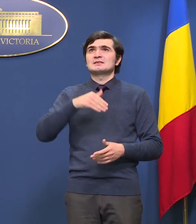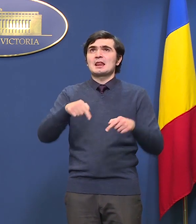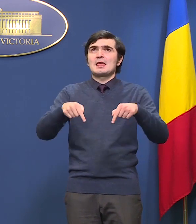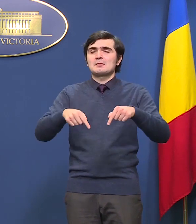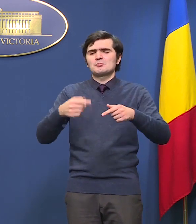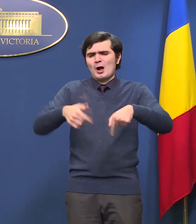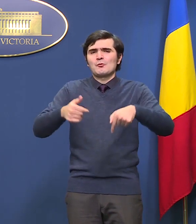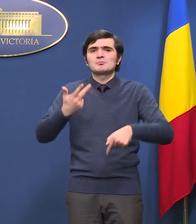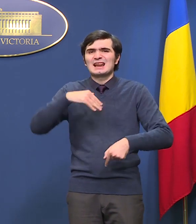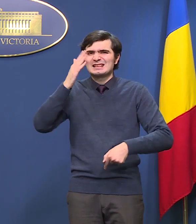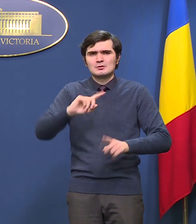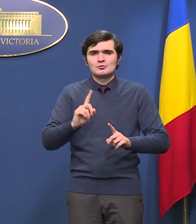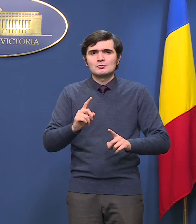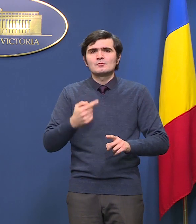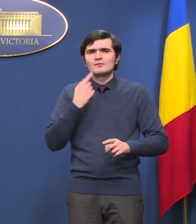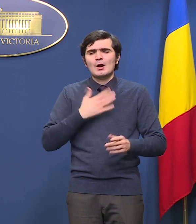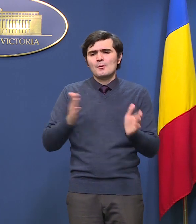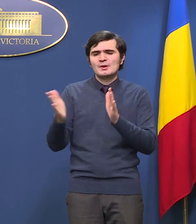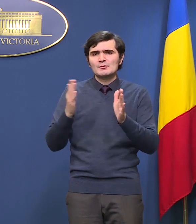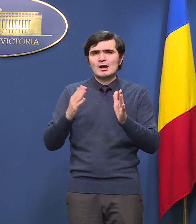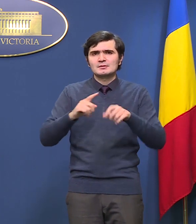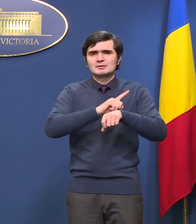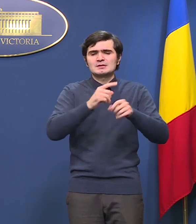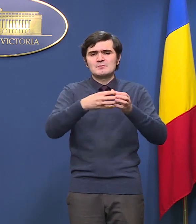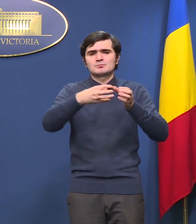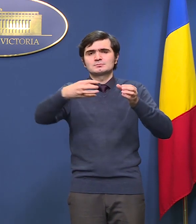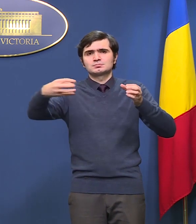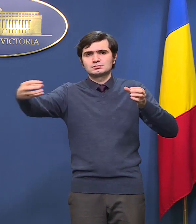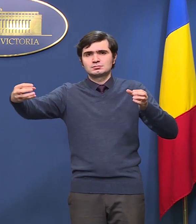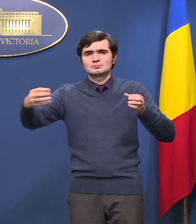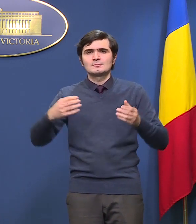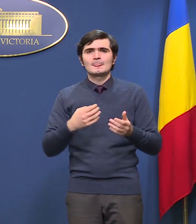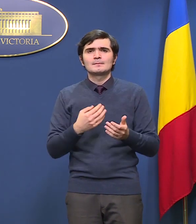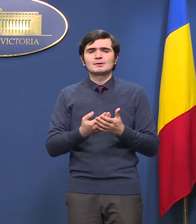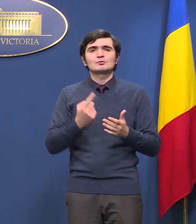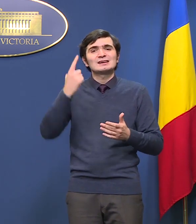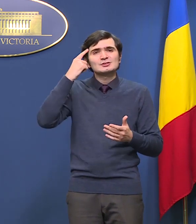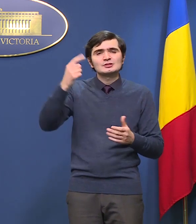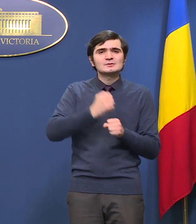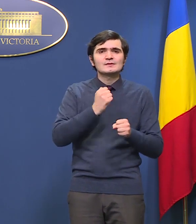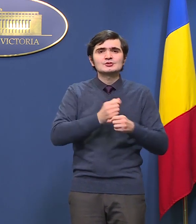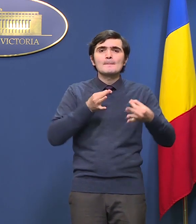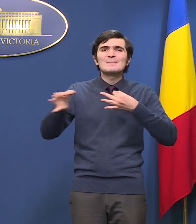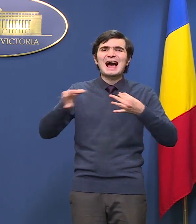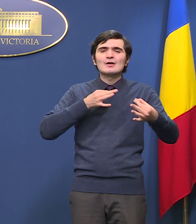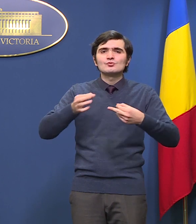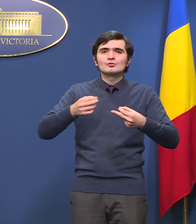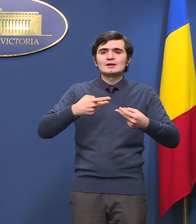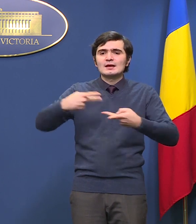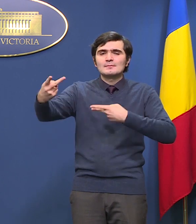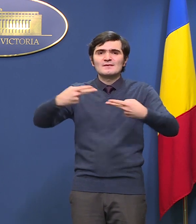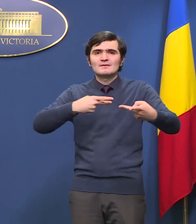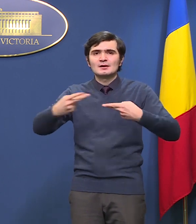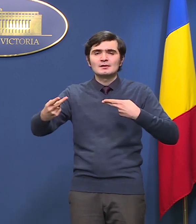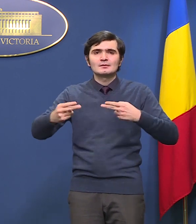de timp predictibilă, astfel încât să putem să facem un grafic de livrări în funcție de cantitățile care ne intră și să-l facem diferențiat